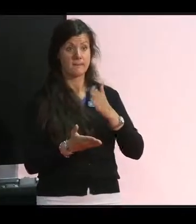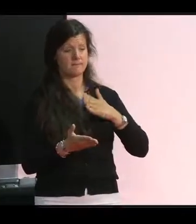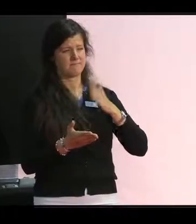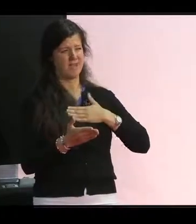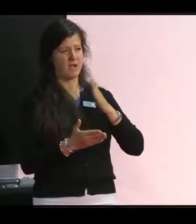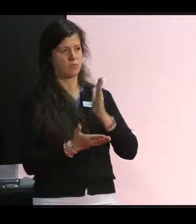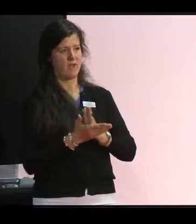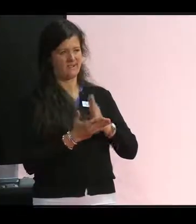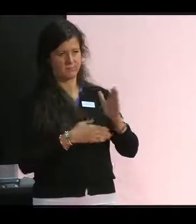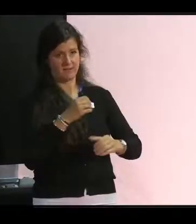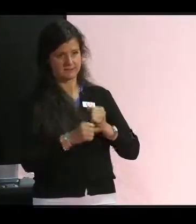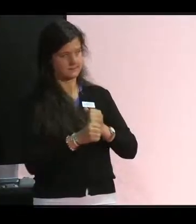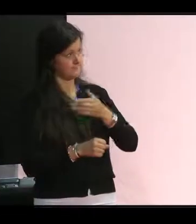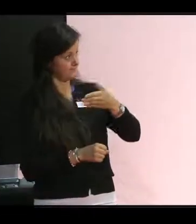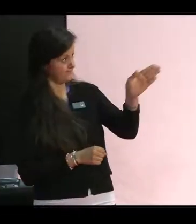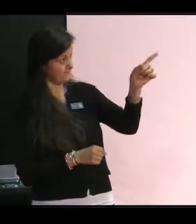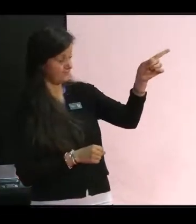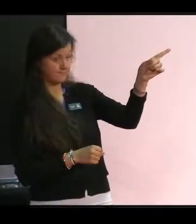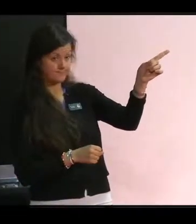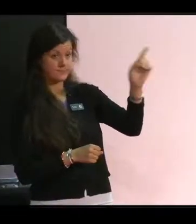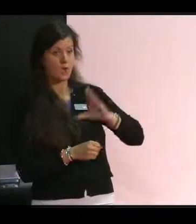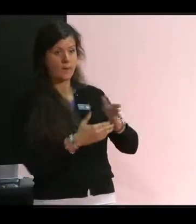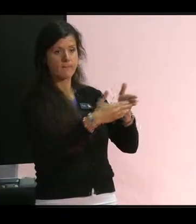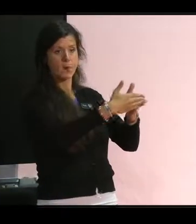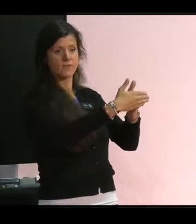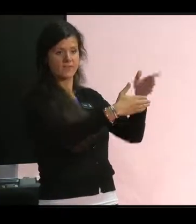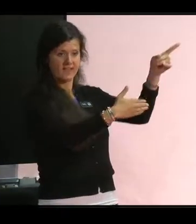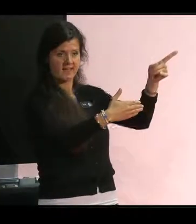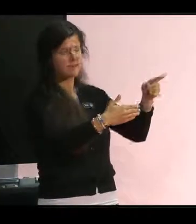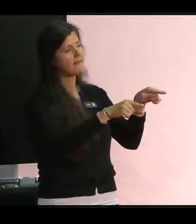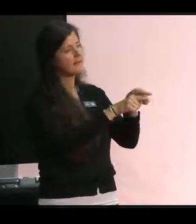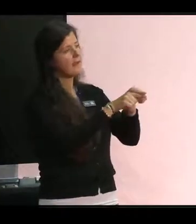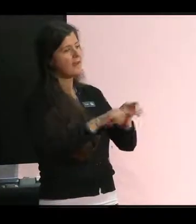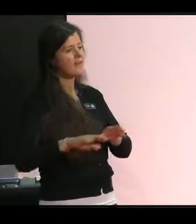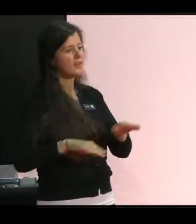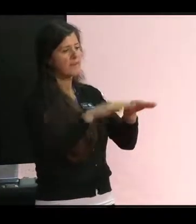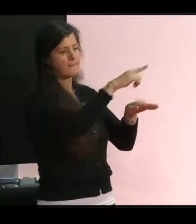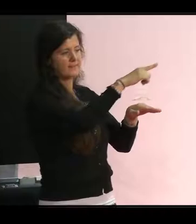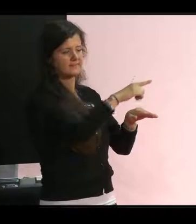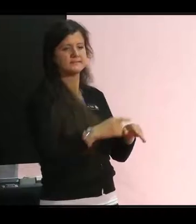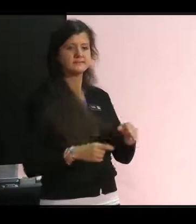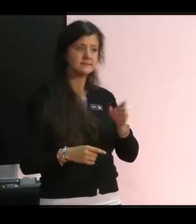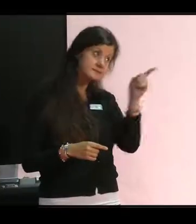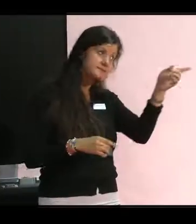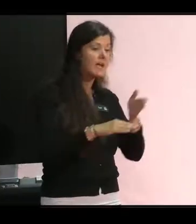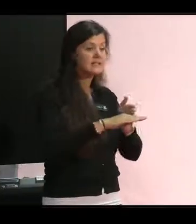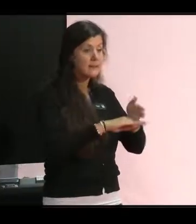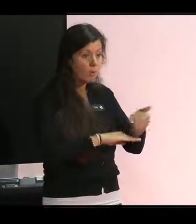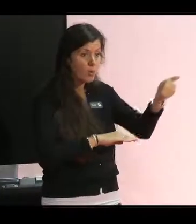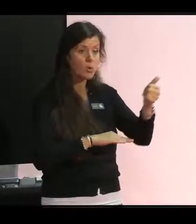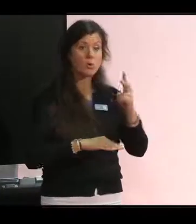till höger om man, eller vänster blir när man går ut här vid trappan. Och sen finns det självklart